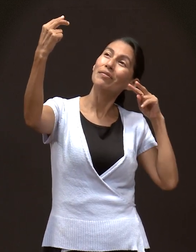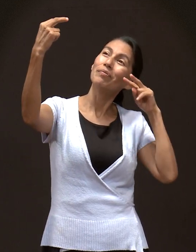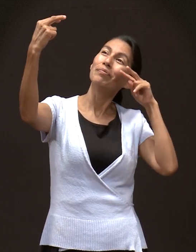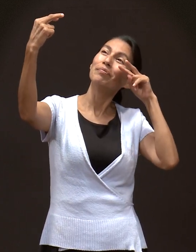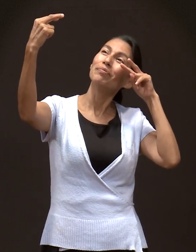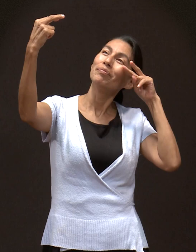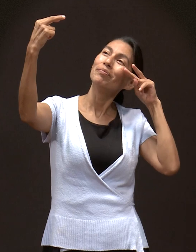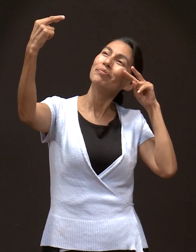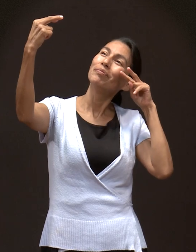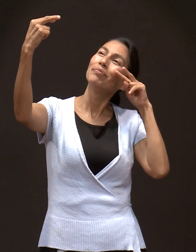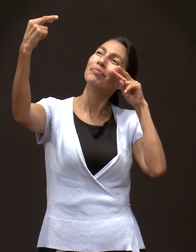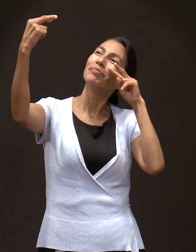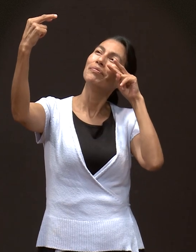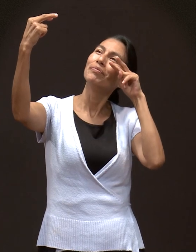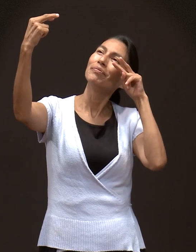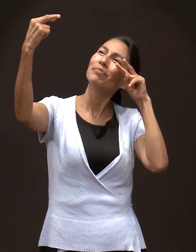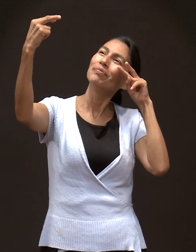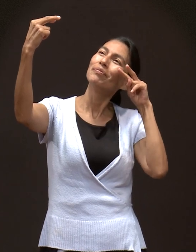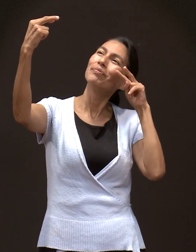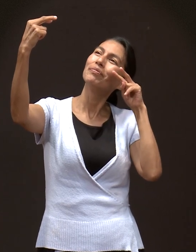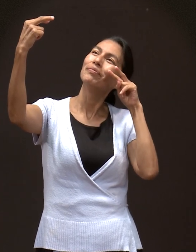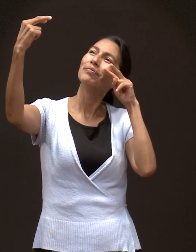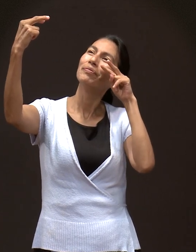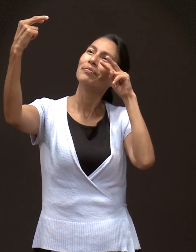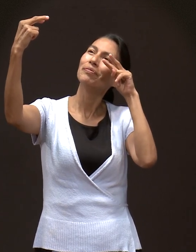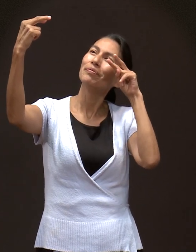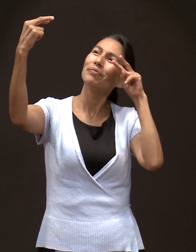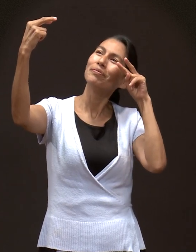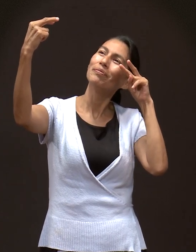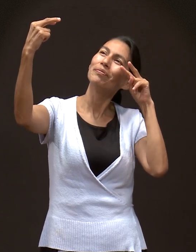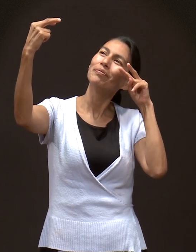temorizarme. Jehová es